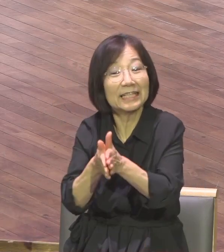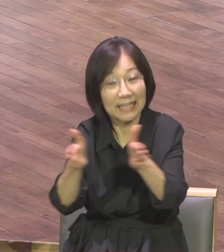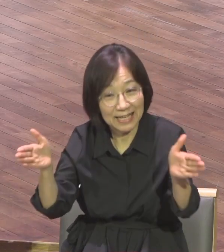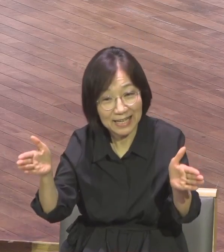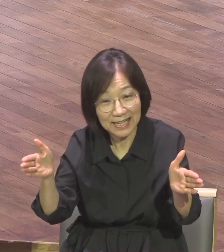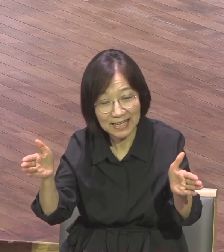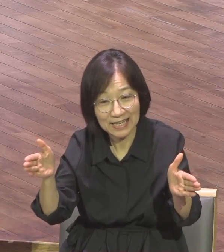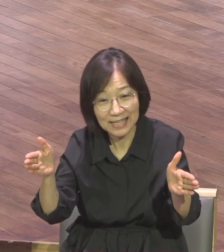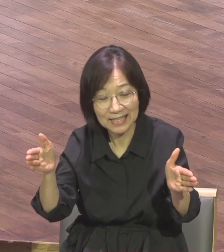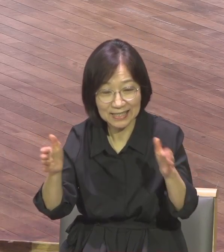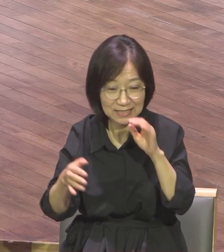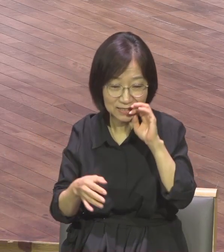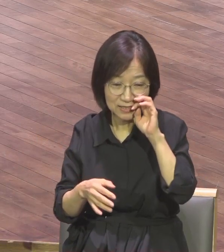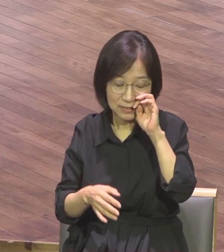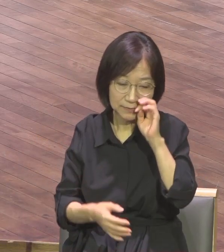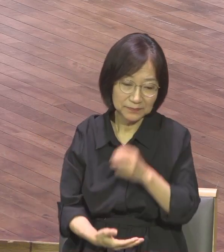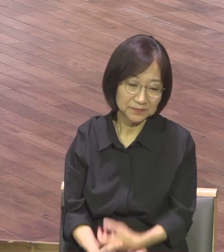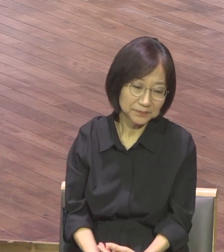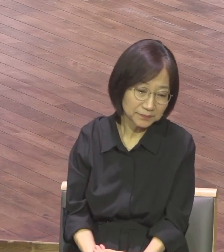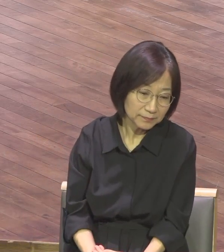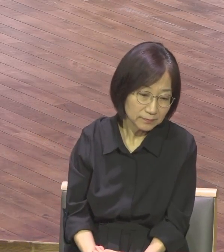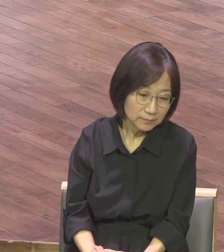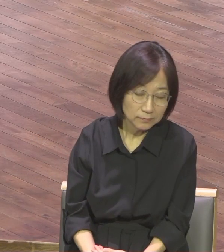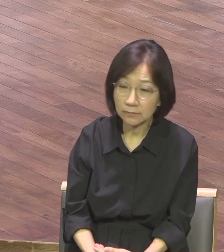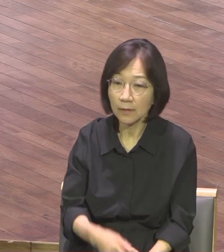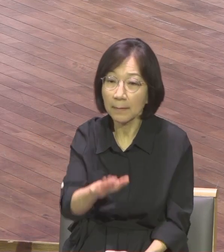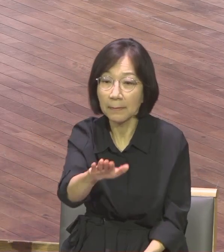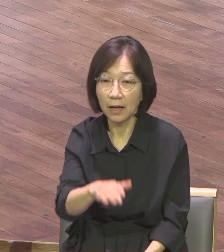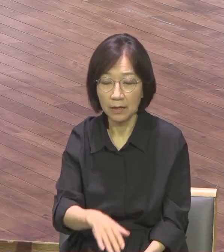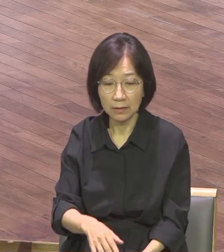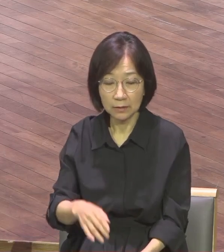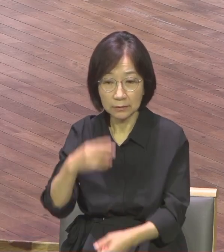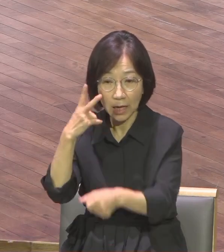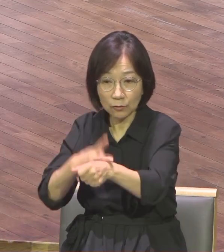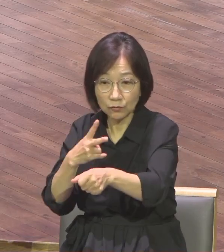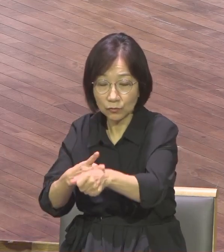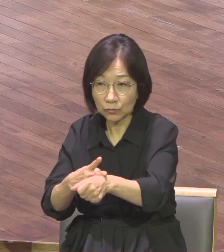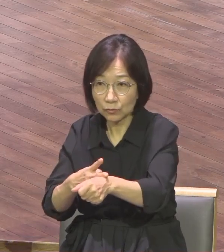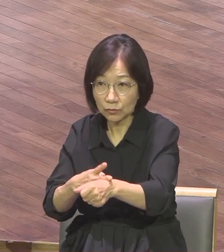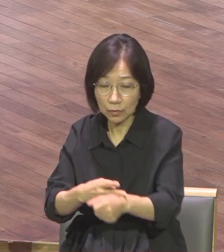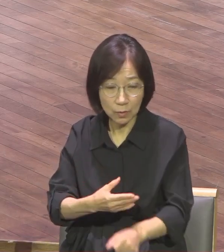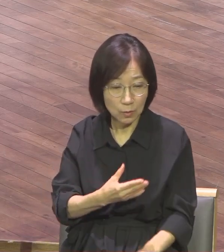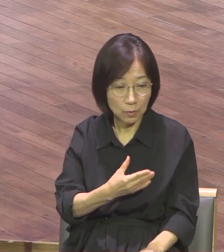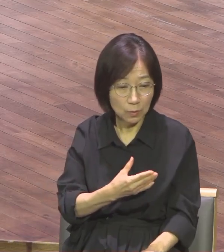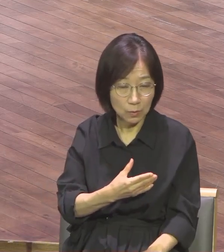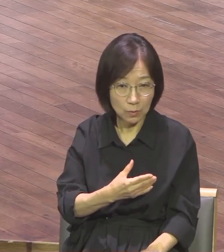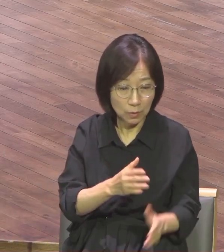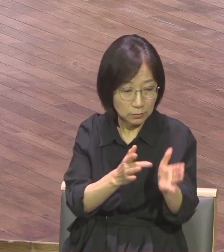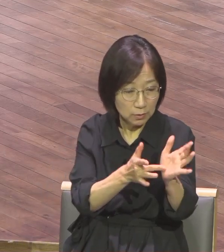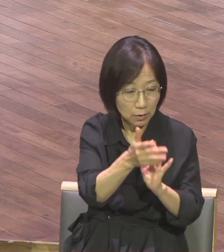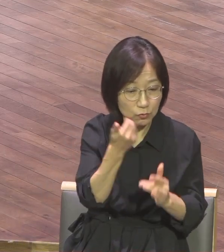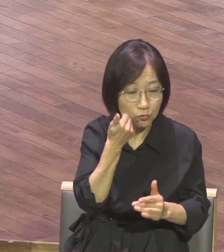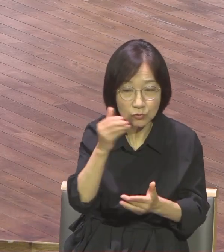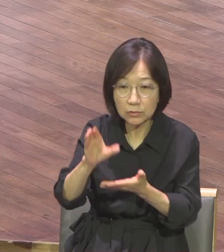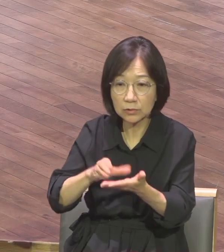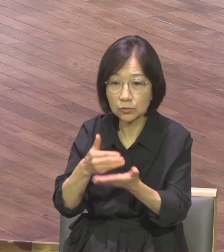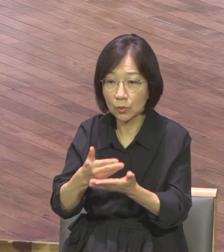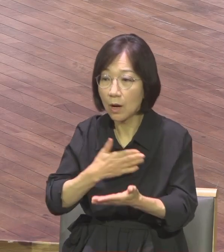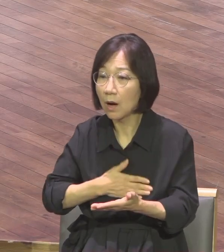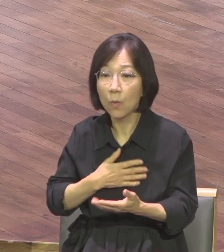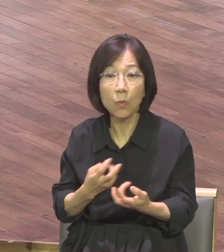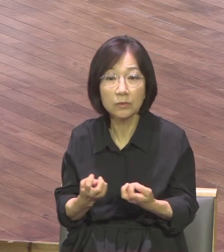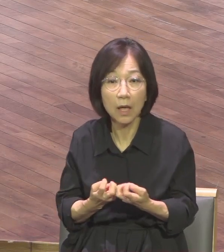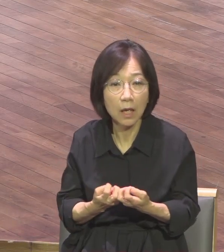이 사울이 어떻게 예수가 그리스도라는 참 복음의 진리를 즉시로 알고 전파했느냐 중요한